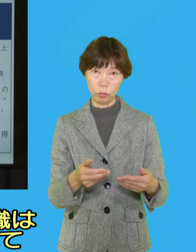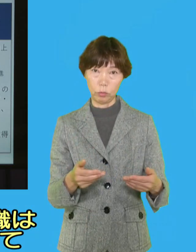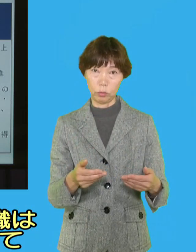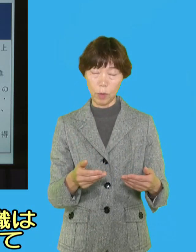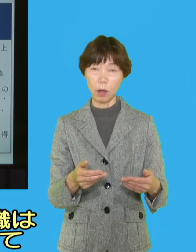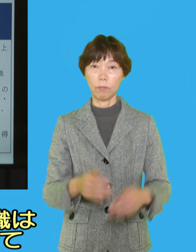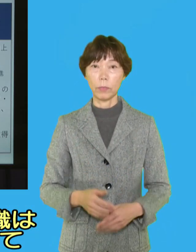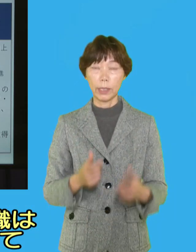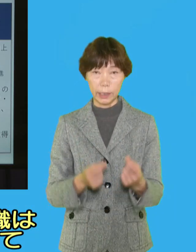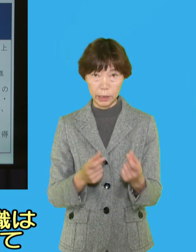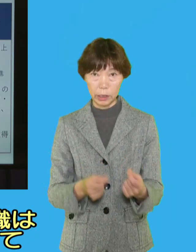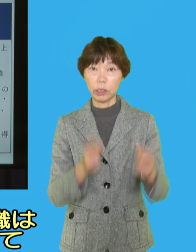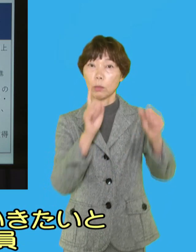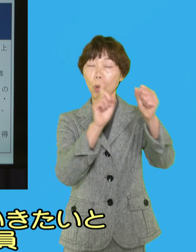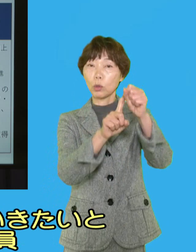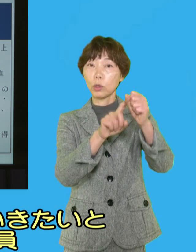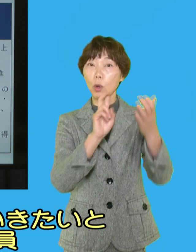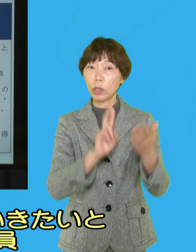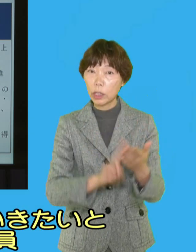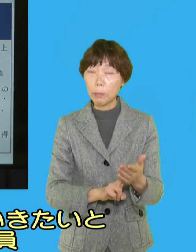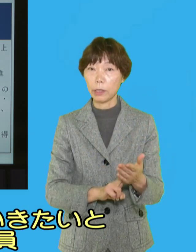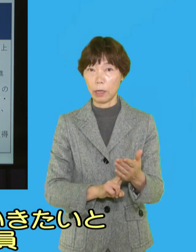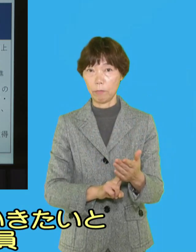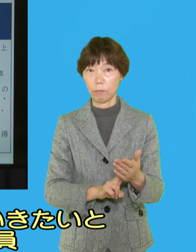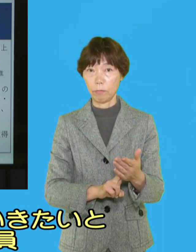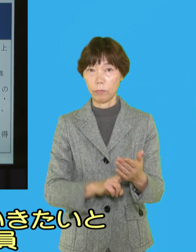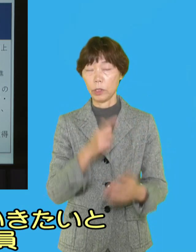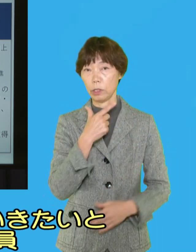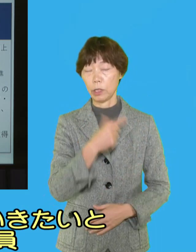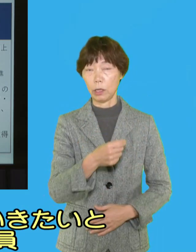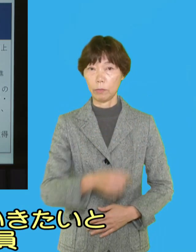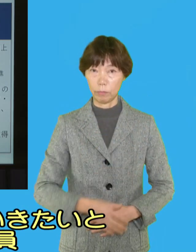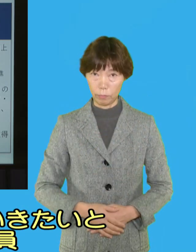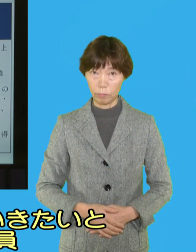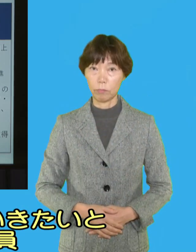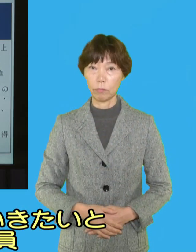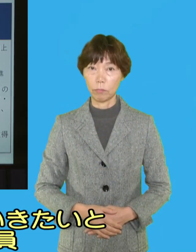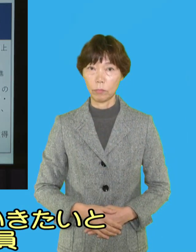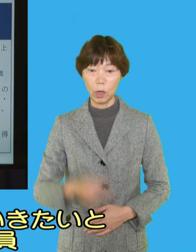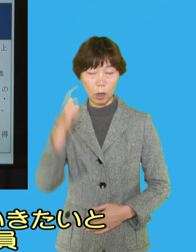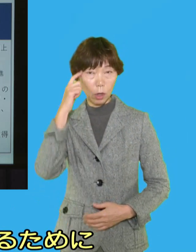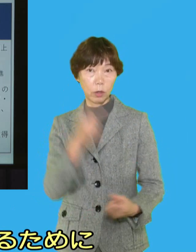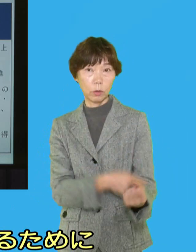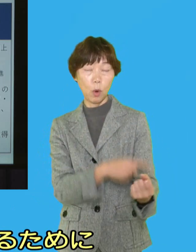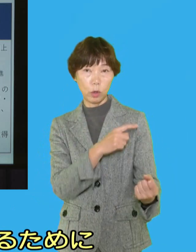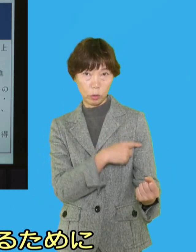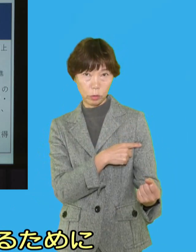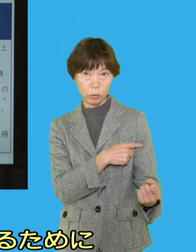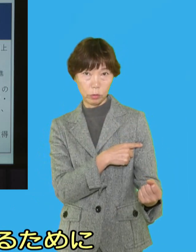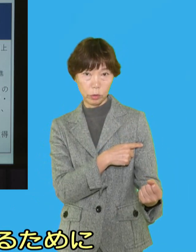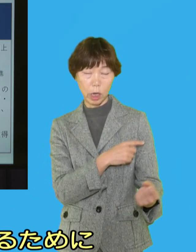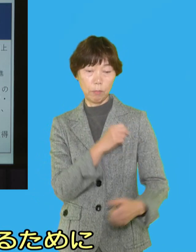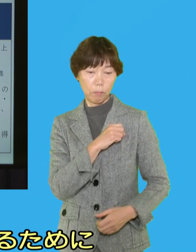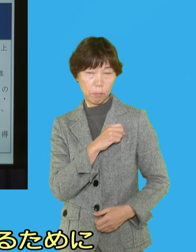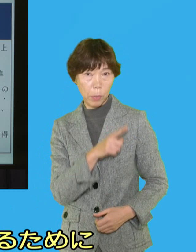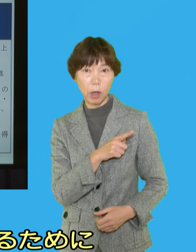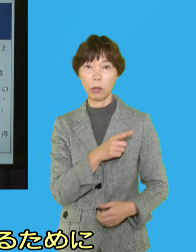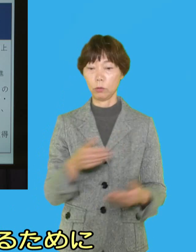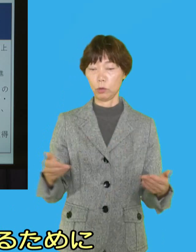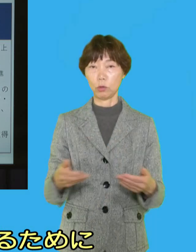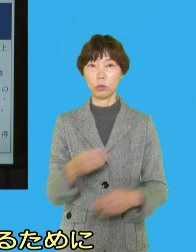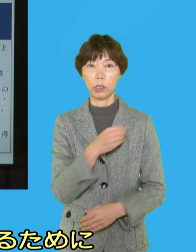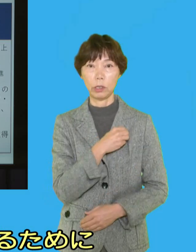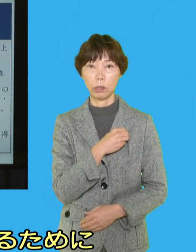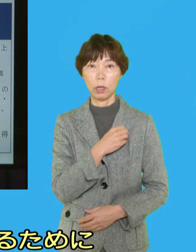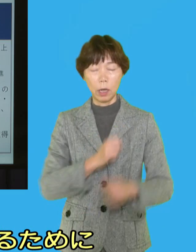と目標を定めてそれに向かって行っていきたいと思いますが、能力がある職員、やる気がある職員がどんどんと